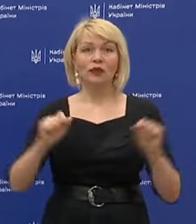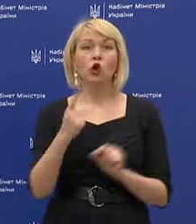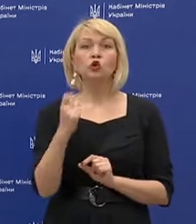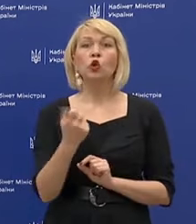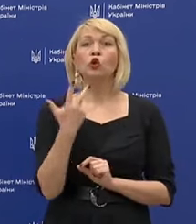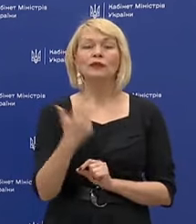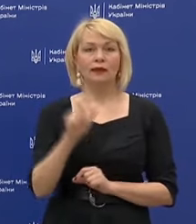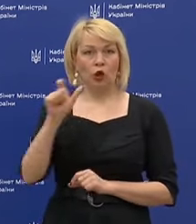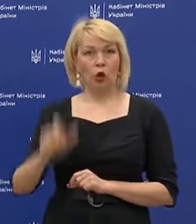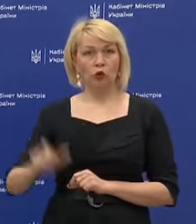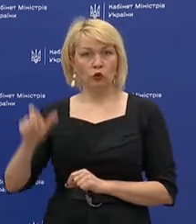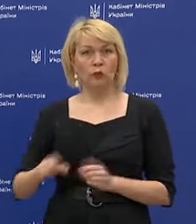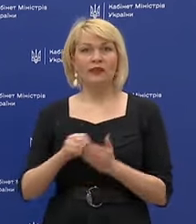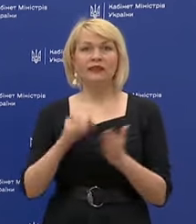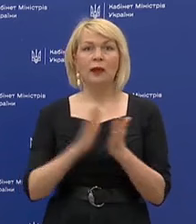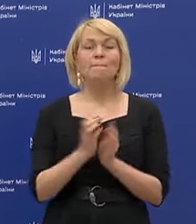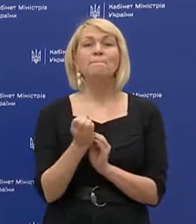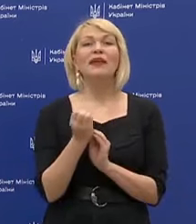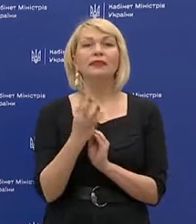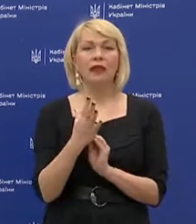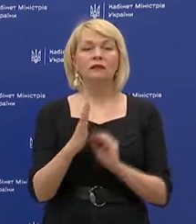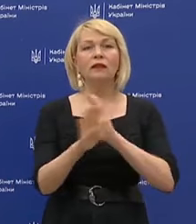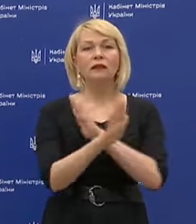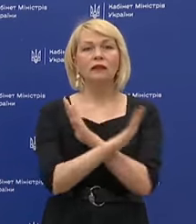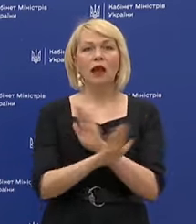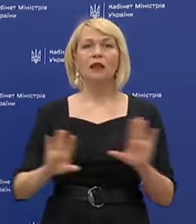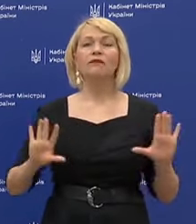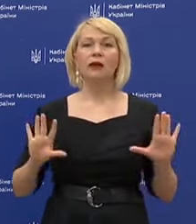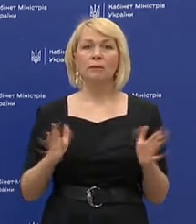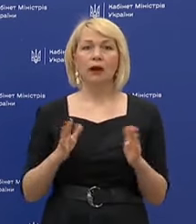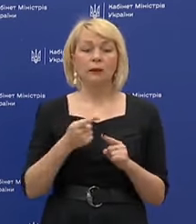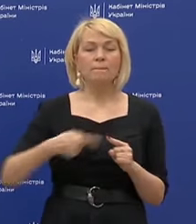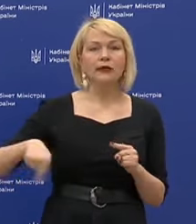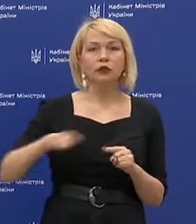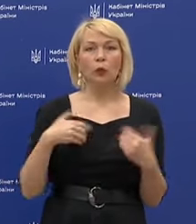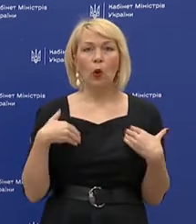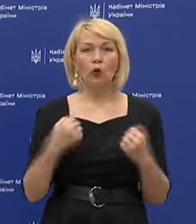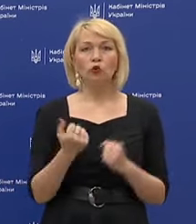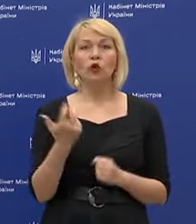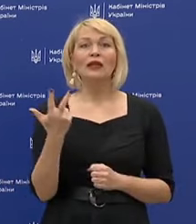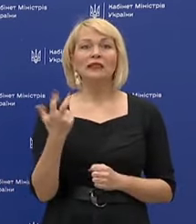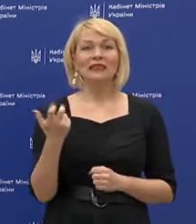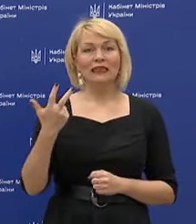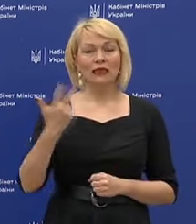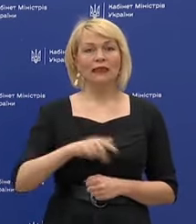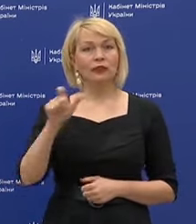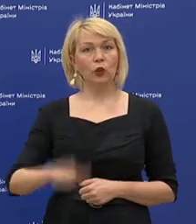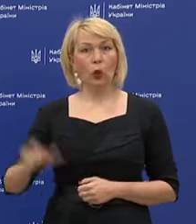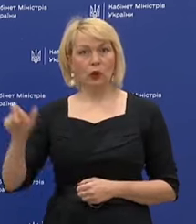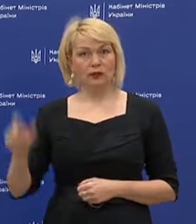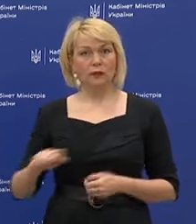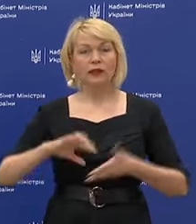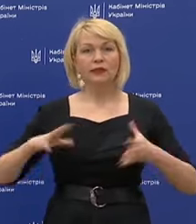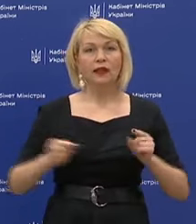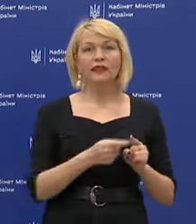особи. Зафіксовано 15 летальних випадків. При цьому одужало 330 осіб.